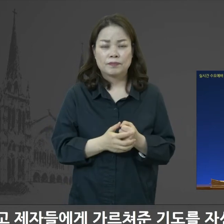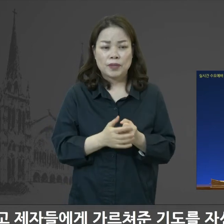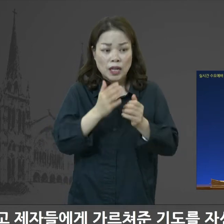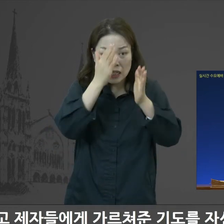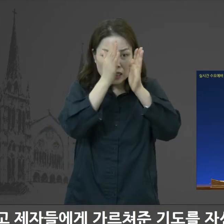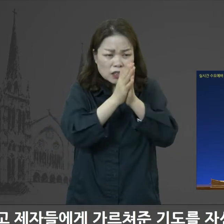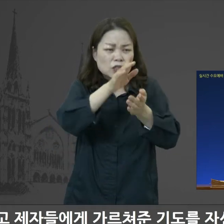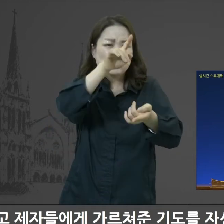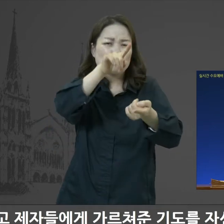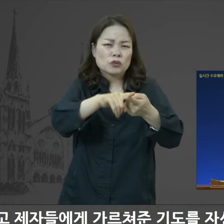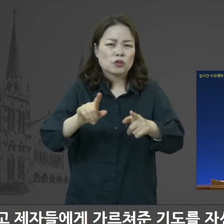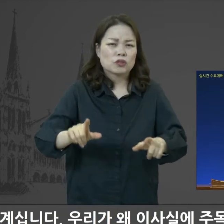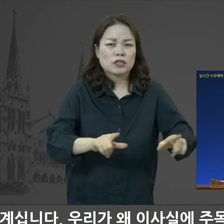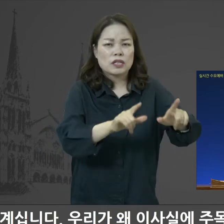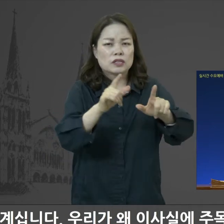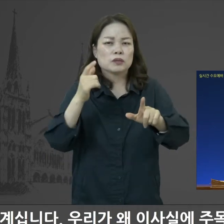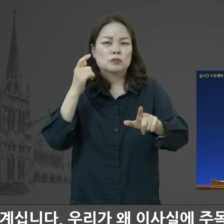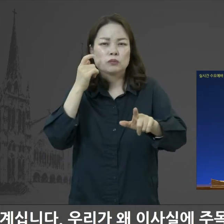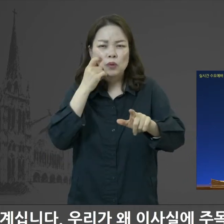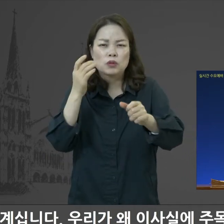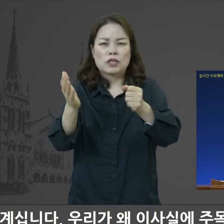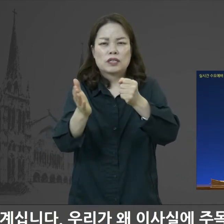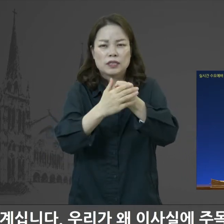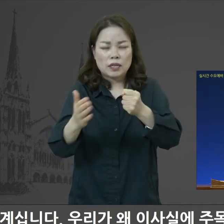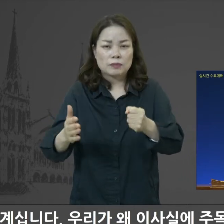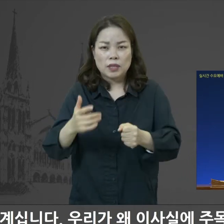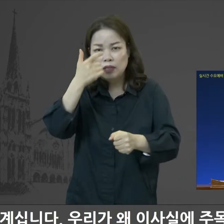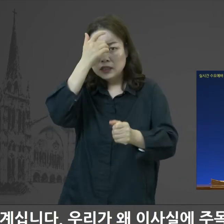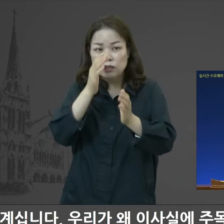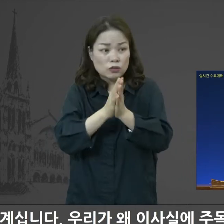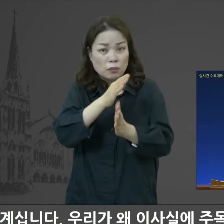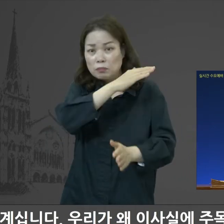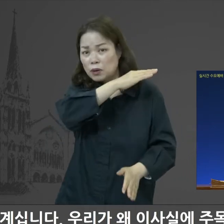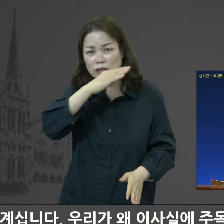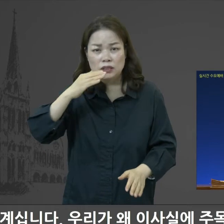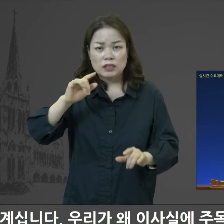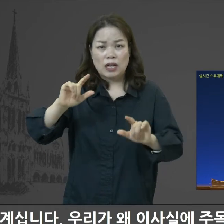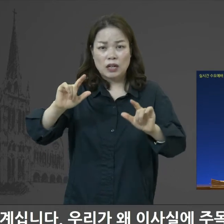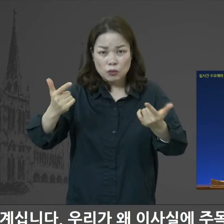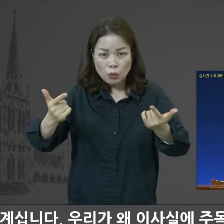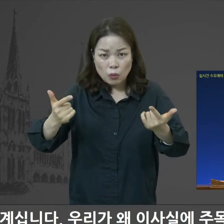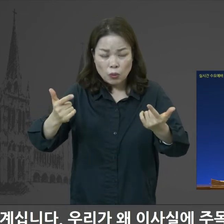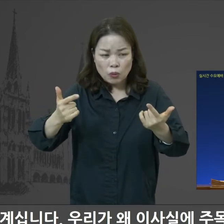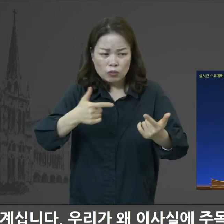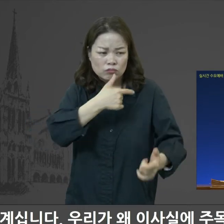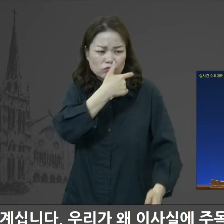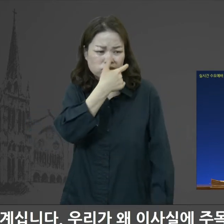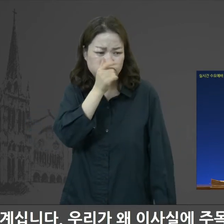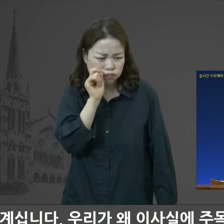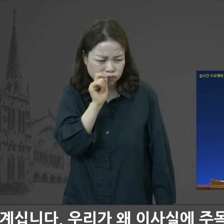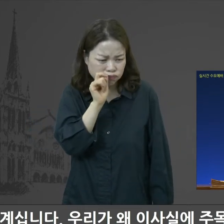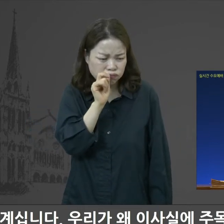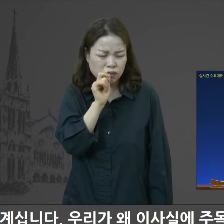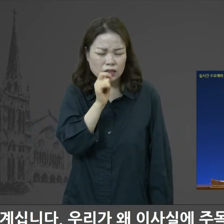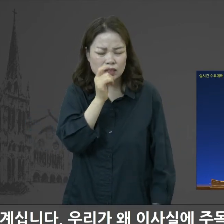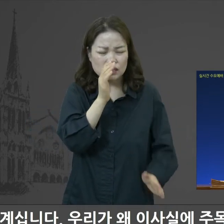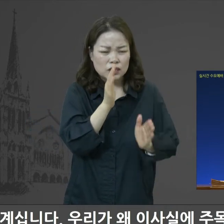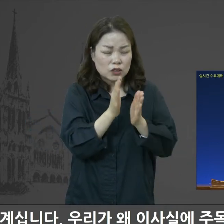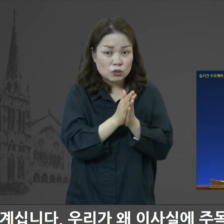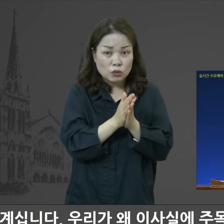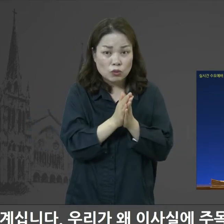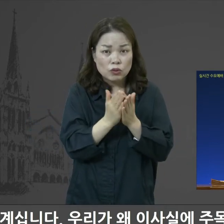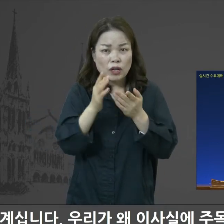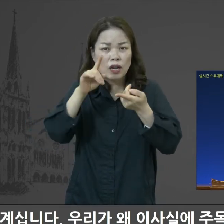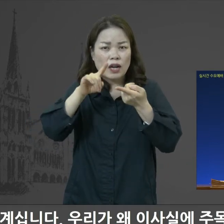기도대로 살지 않기 때문입니다. 우리는 기도를 바르게 하지 않을 뿐더러 그 부족한 기도조차도 기도한